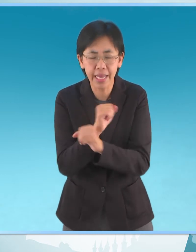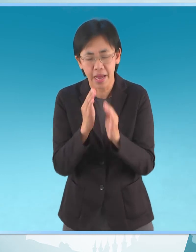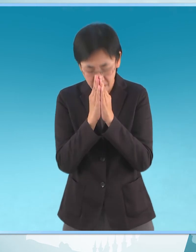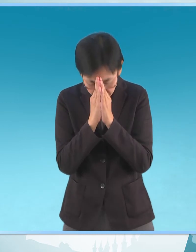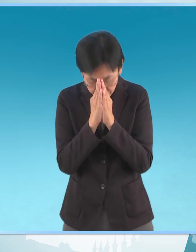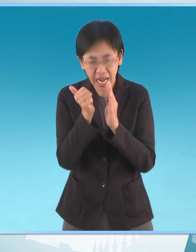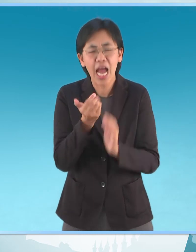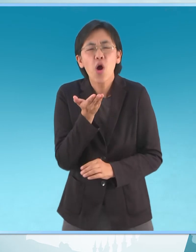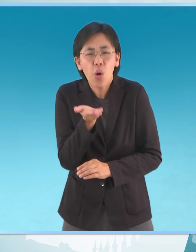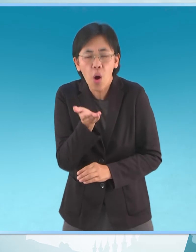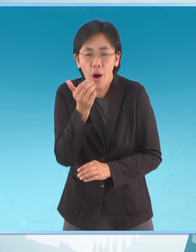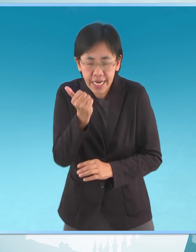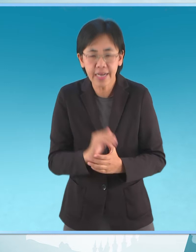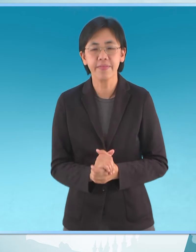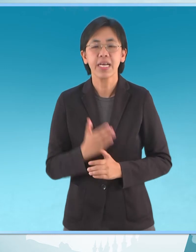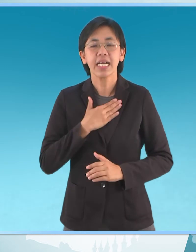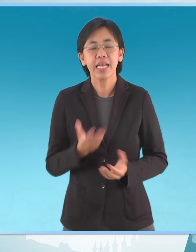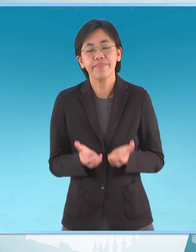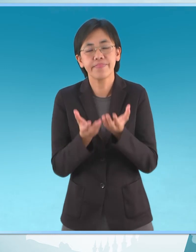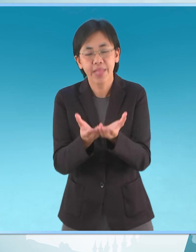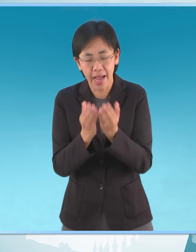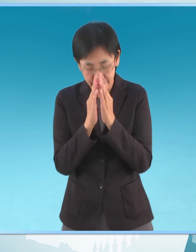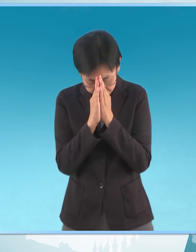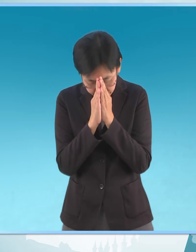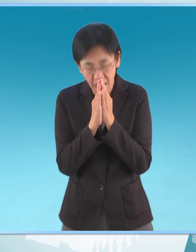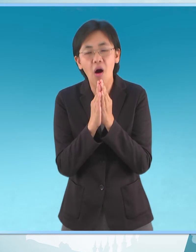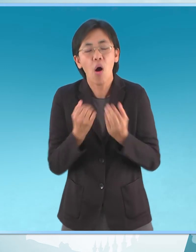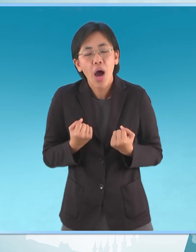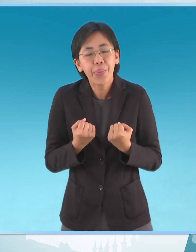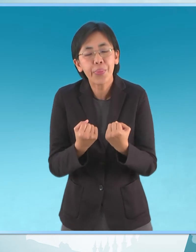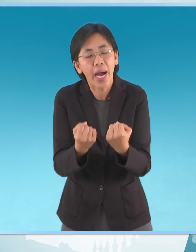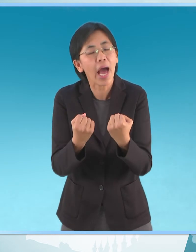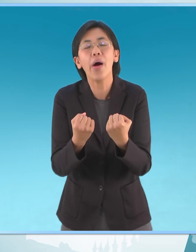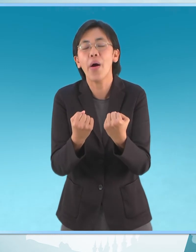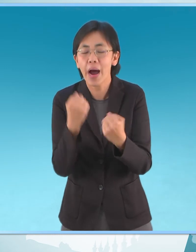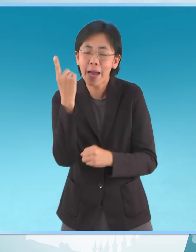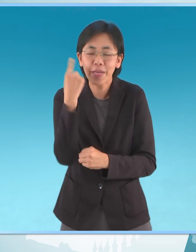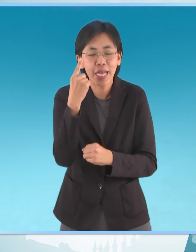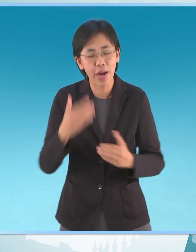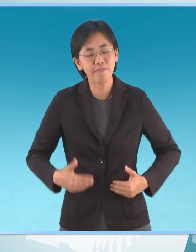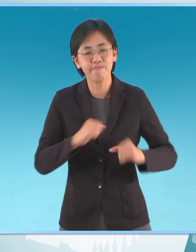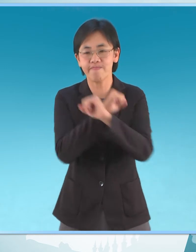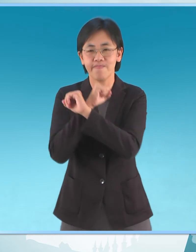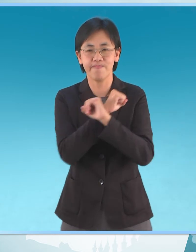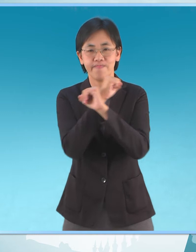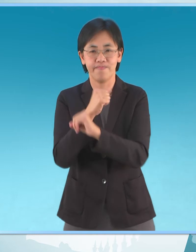ว่าจะไหว้เฉยๆก็ได้วันนี้ผมเลยนำมาบูชาเพื่อไหว้ขอให้เดินทางปลอดภัยตลอดทั้งทริปนี้นะครับ